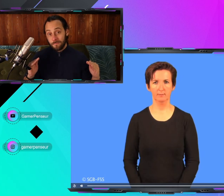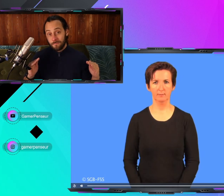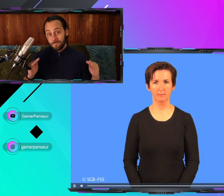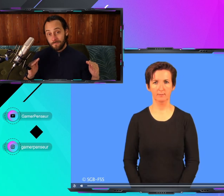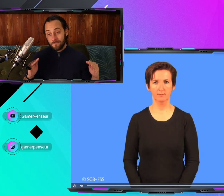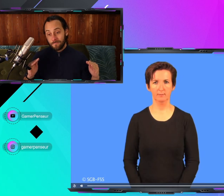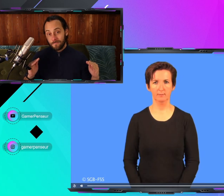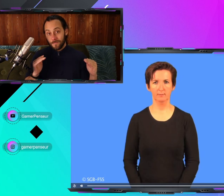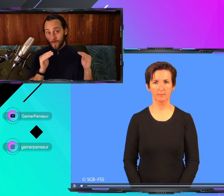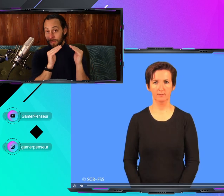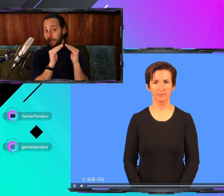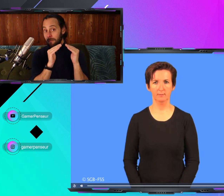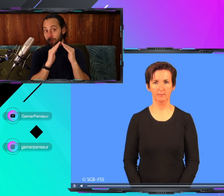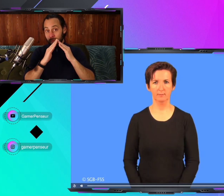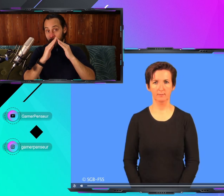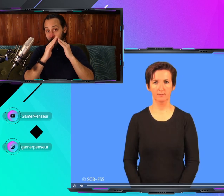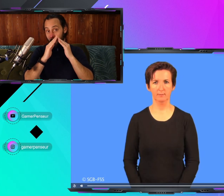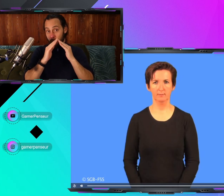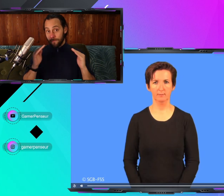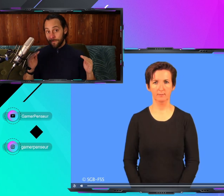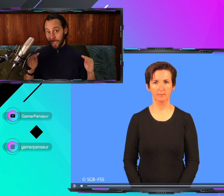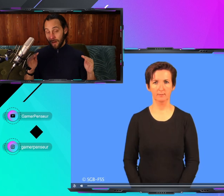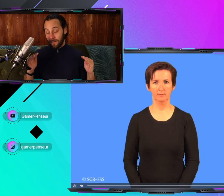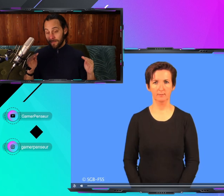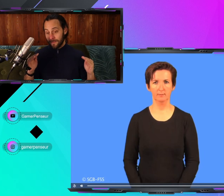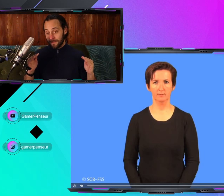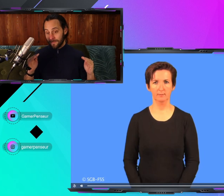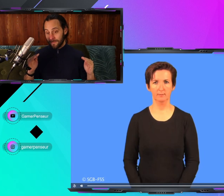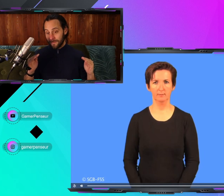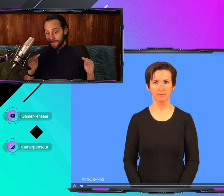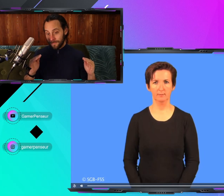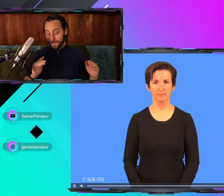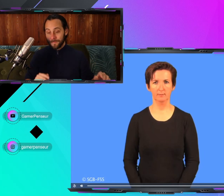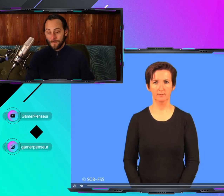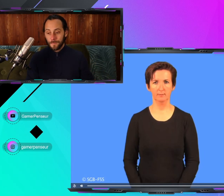Villa. Donc c'est pas la maison, c'est vraiment Villa.